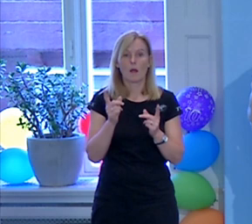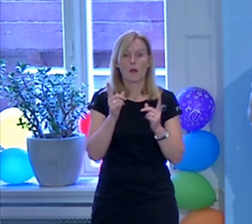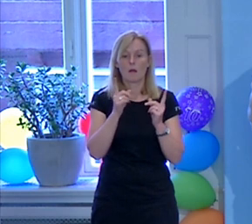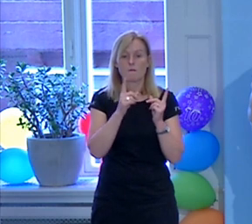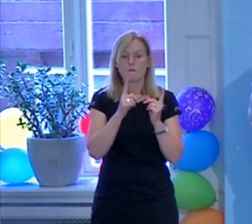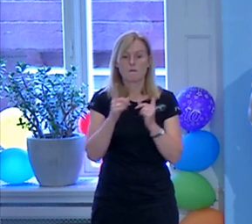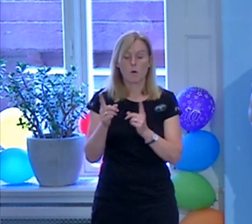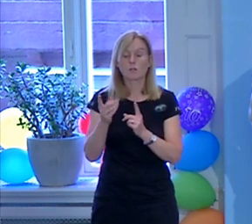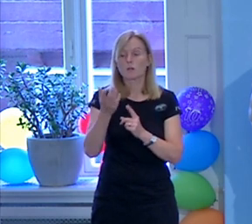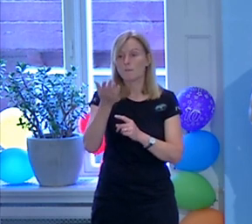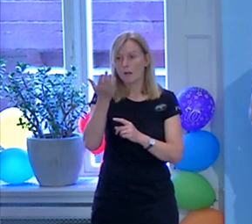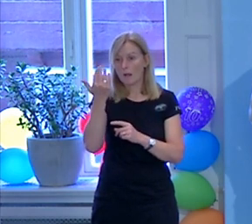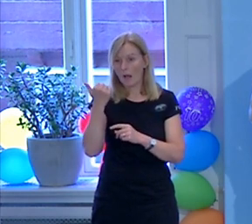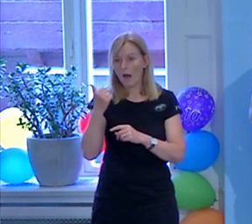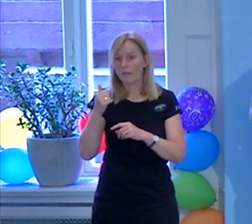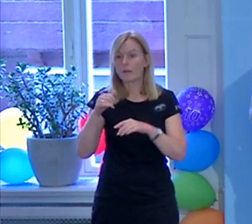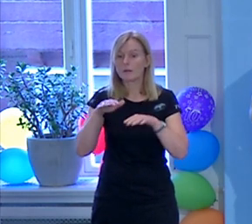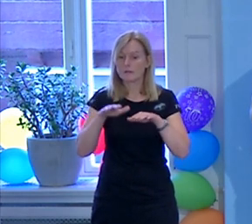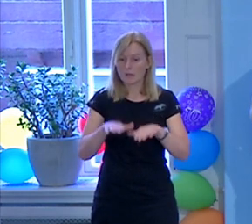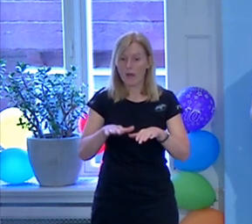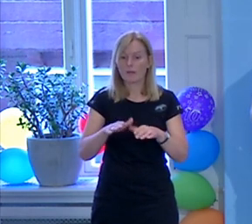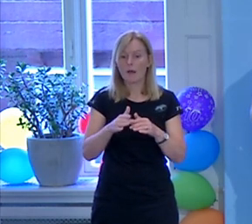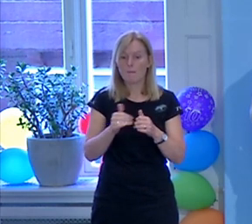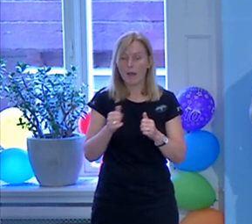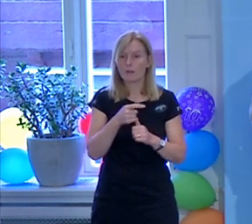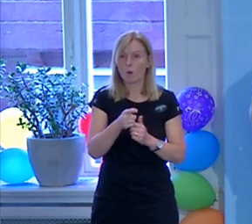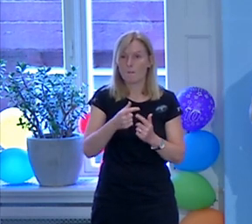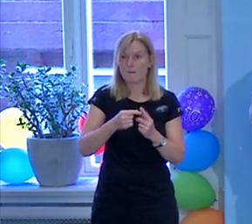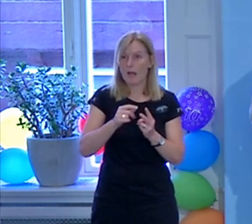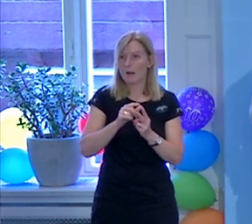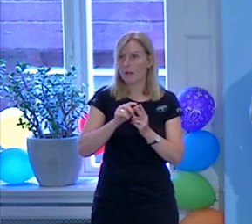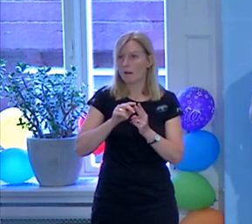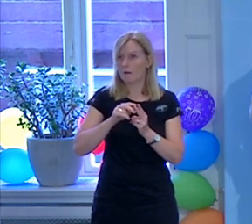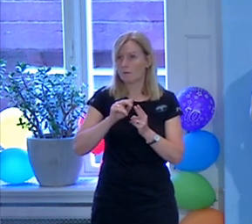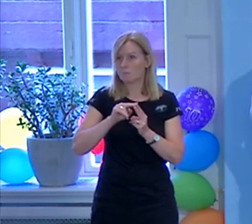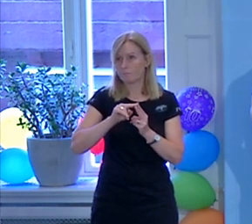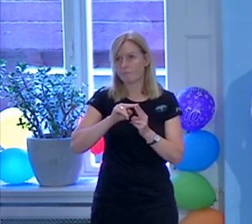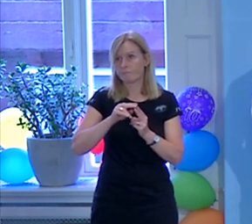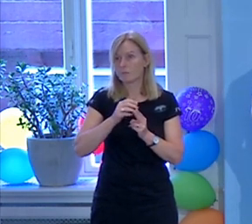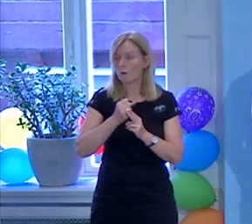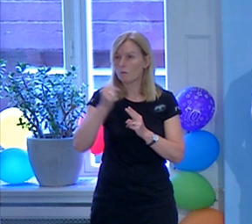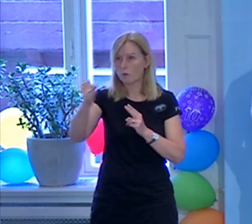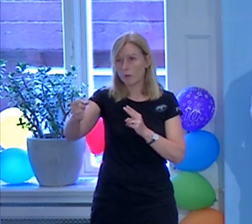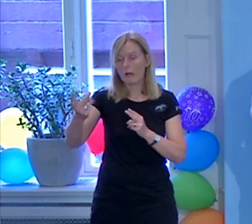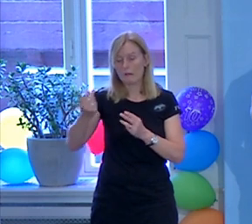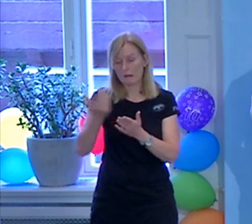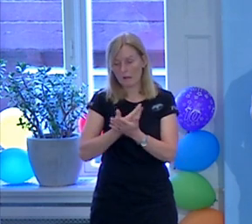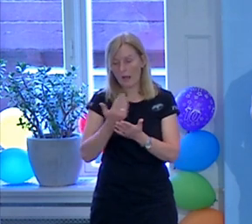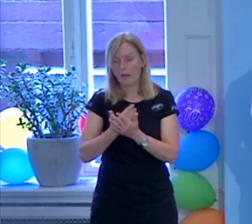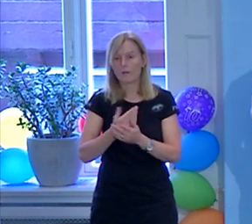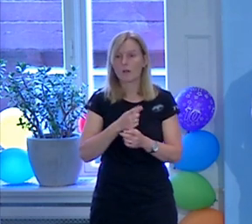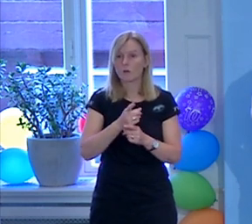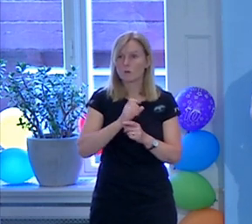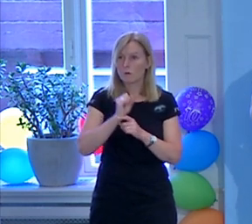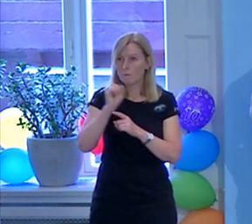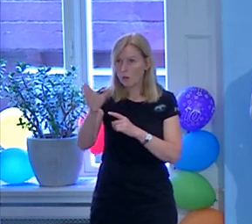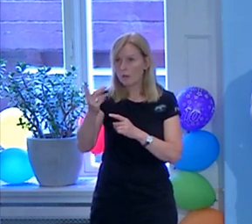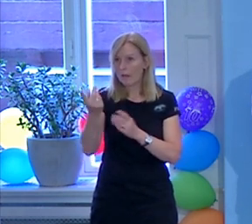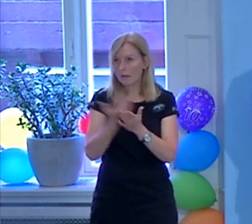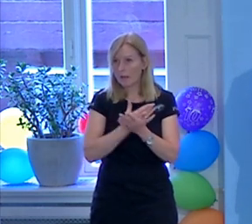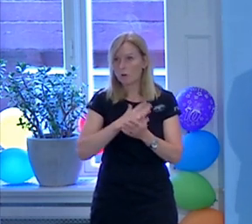i Sverige vill välja lämna Sverige. De som lämnar Sverige är ofta de som har kunskap, kapital och